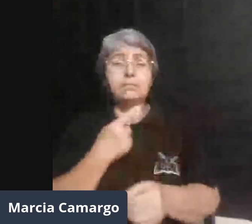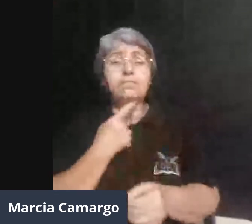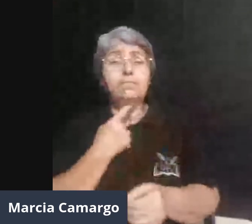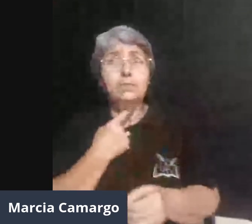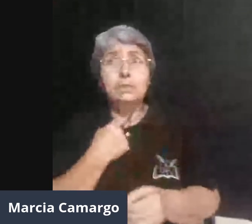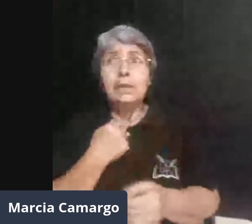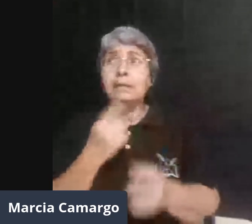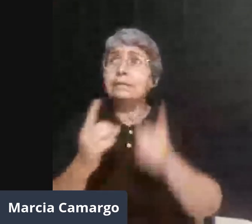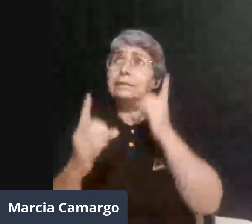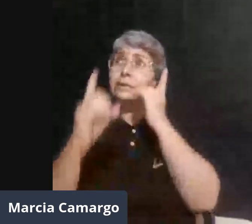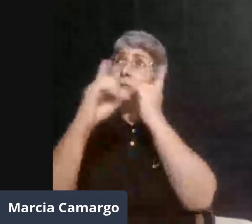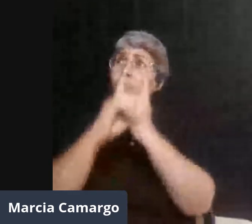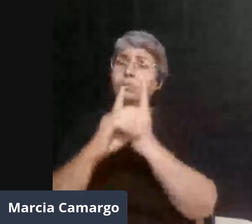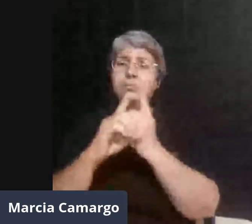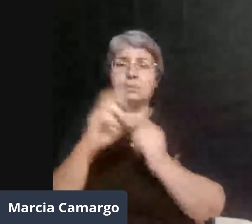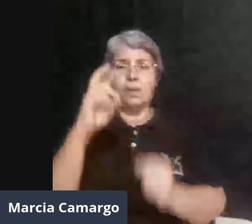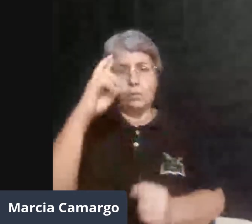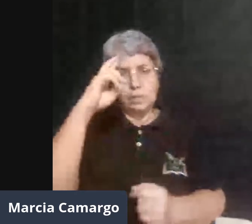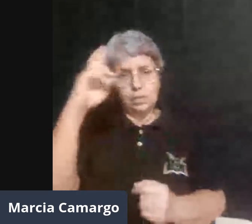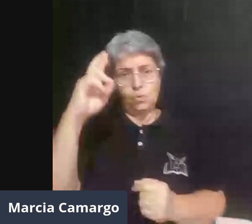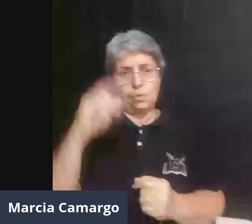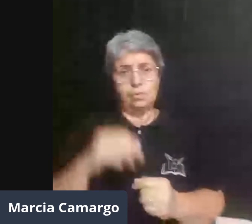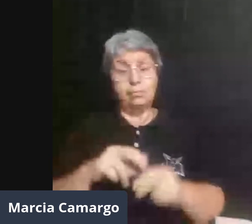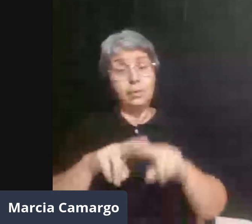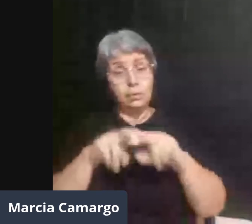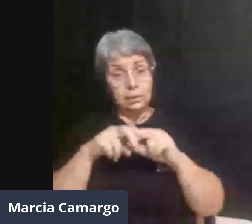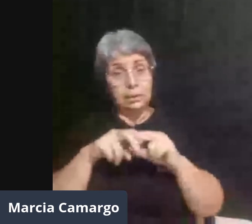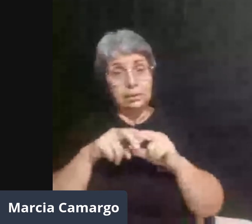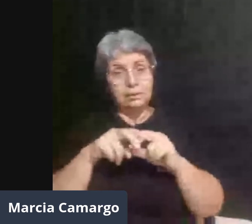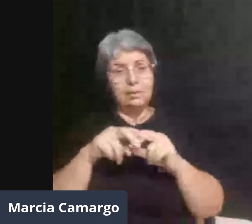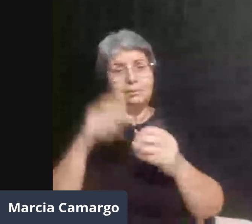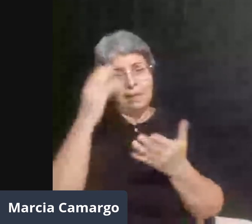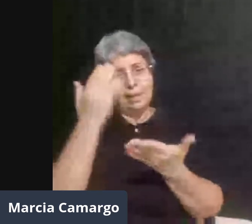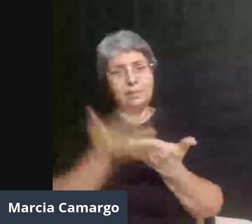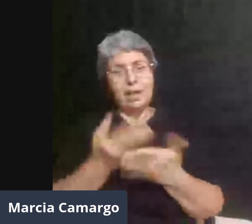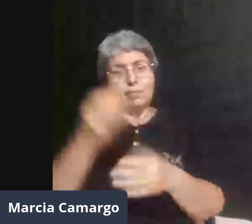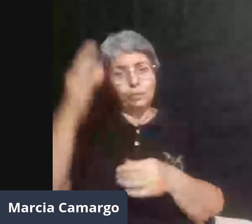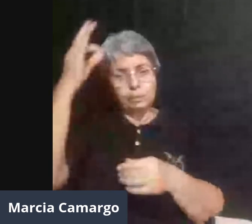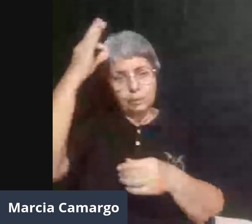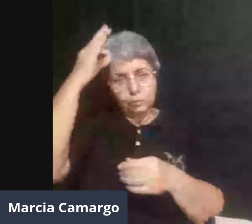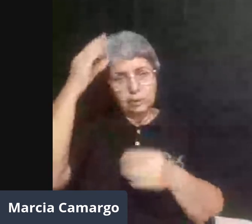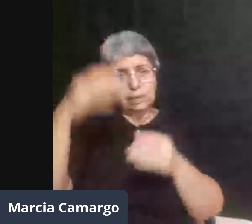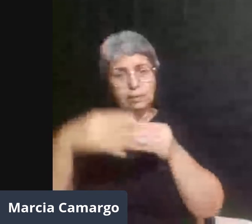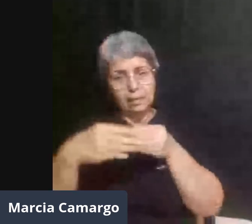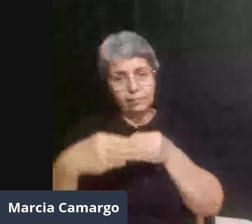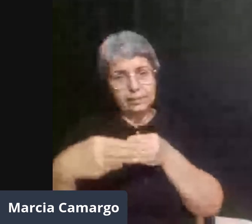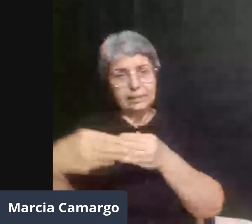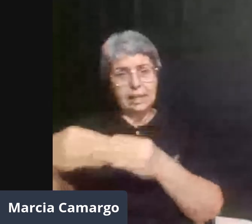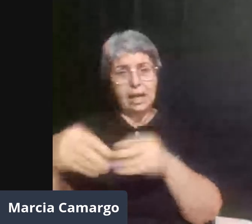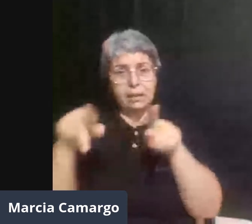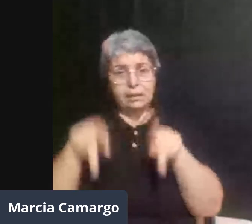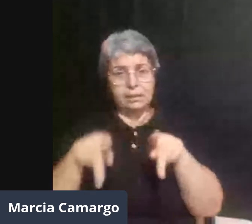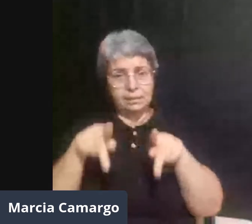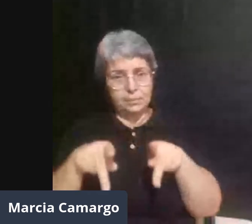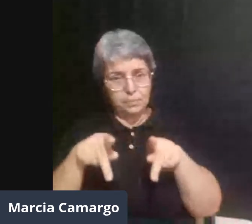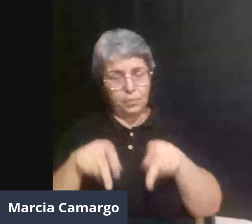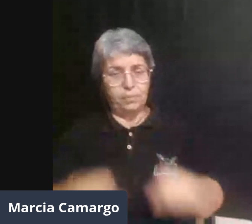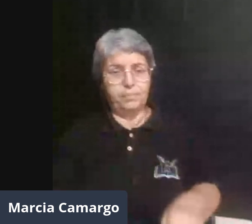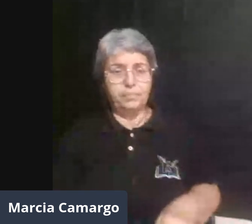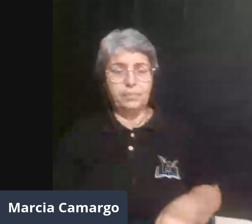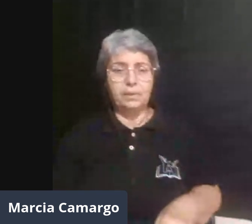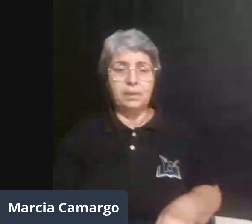aconteceria sem que Deus estivesse guiando por meio do seu Espírito Santo. Essa convicção, ela foi muito além de um